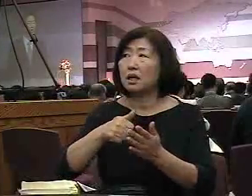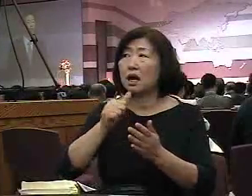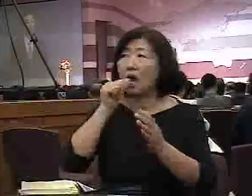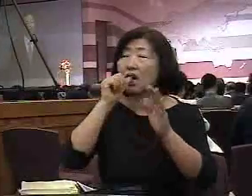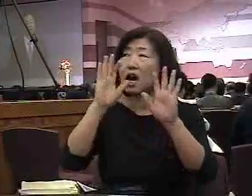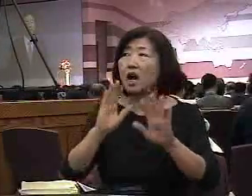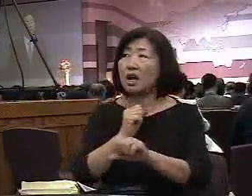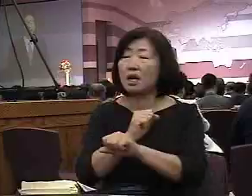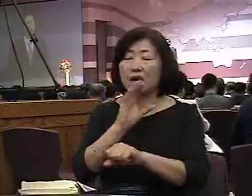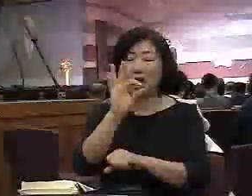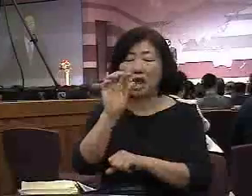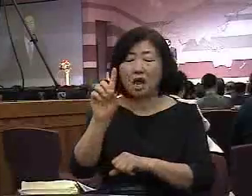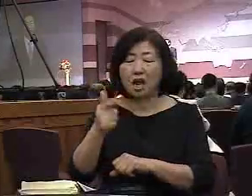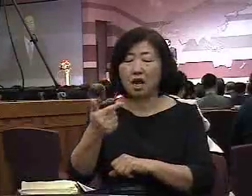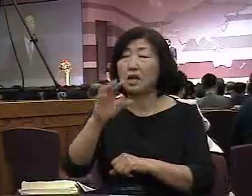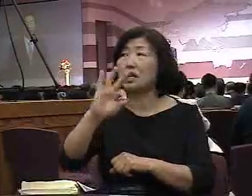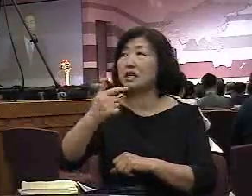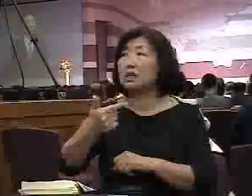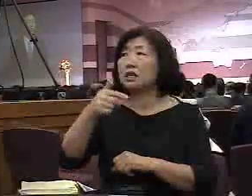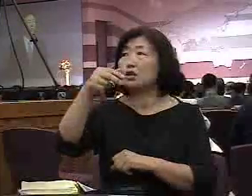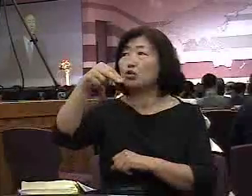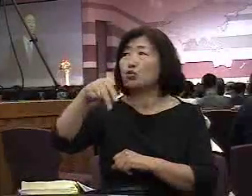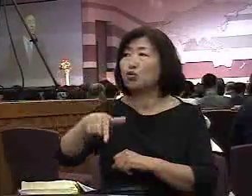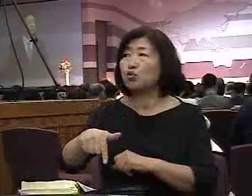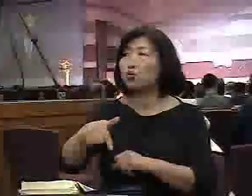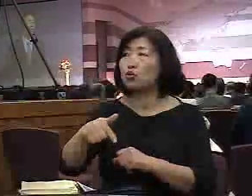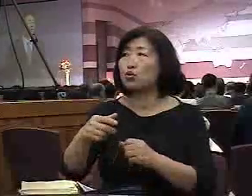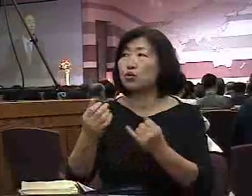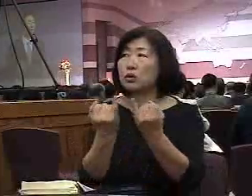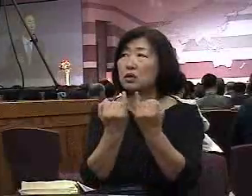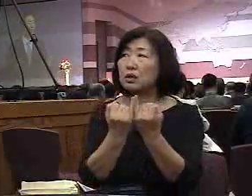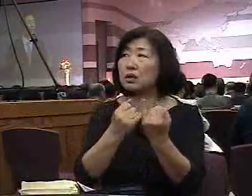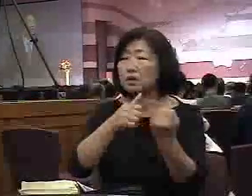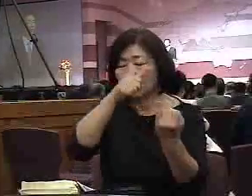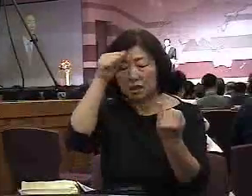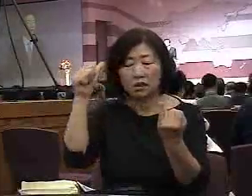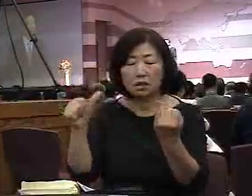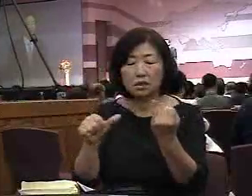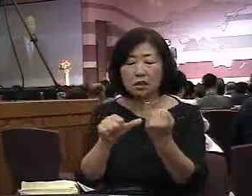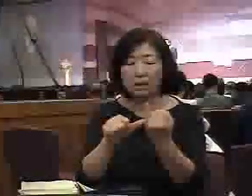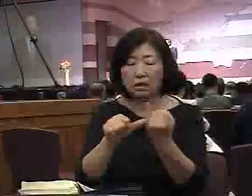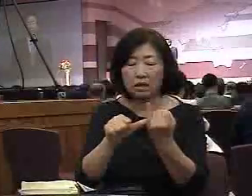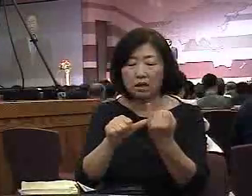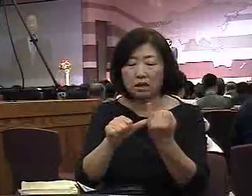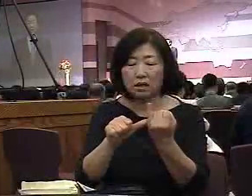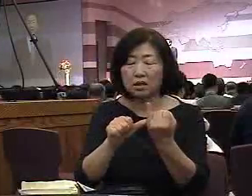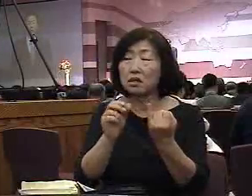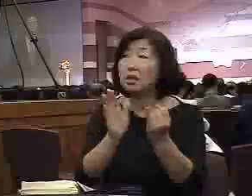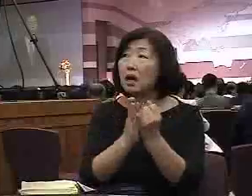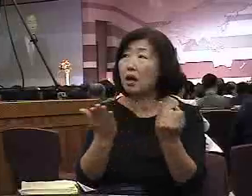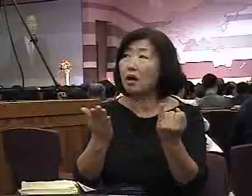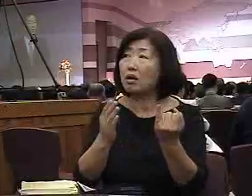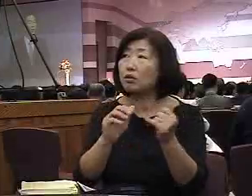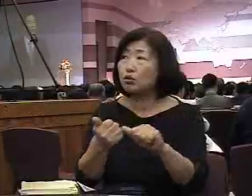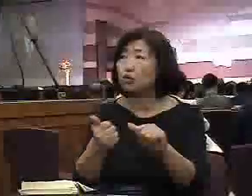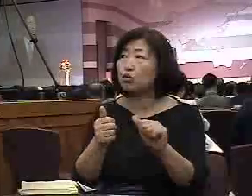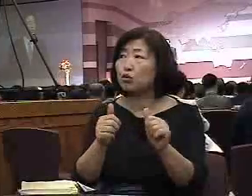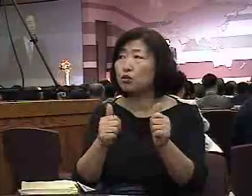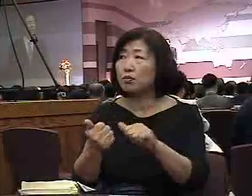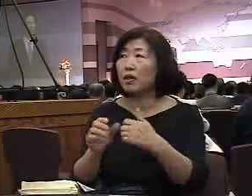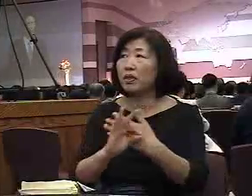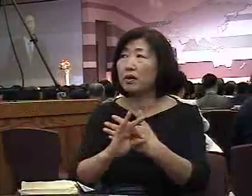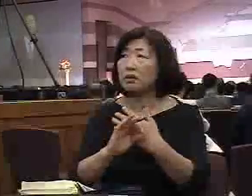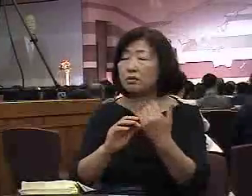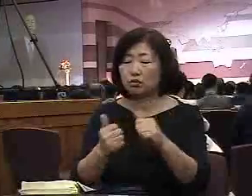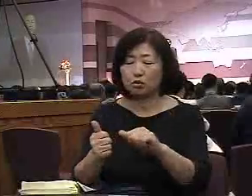사신 안희숙 여사라는 분이 계십니다. 그분이 쓴 그분의 인생을 담은 책 이름이 뭔지 아십니까? 죽으면